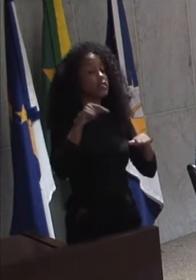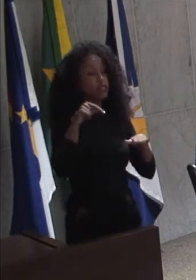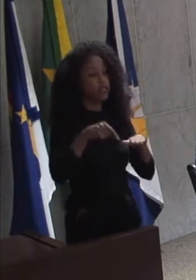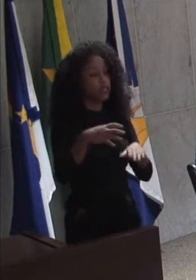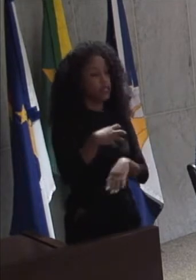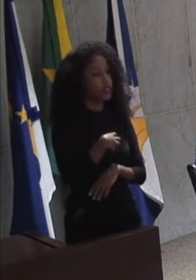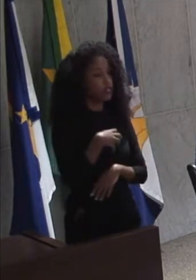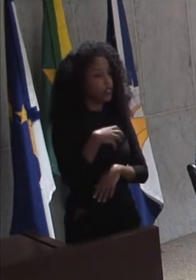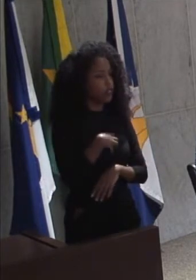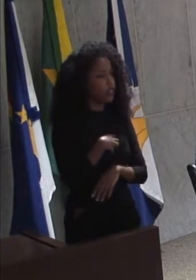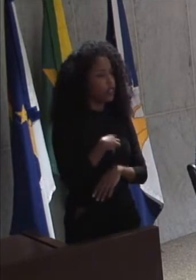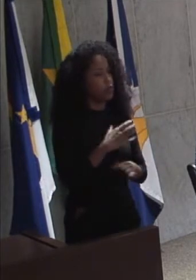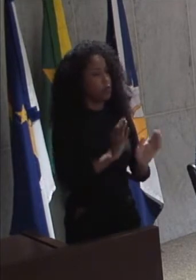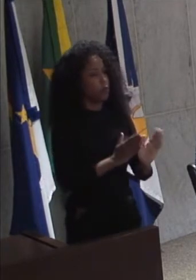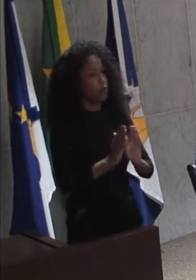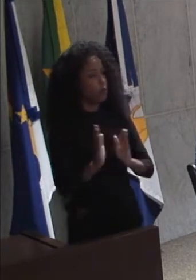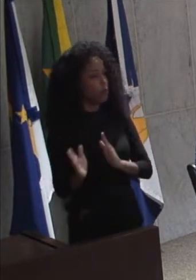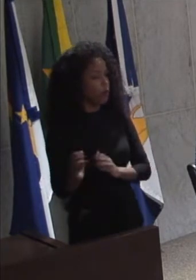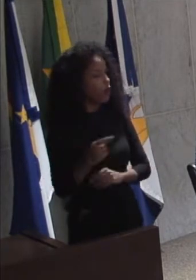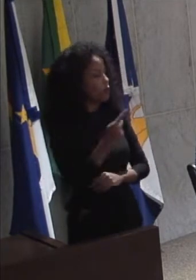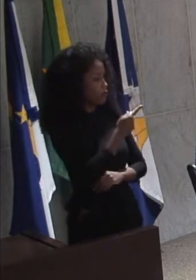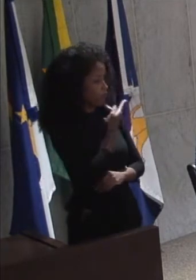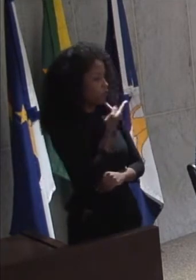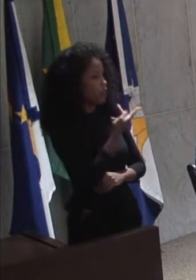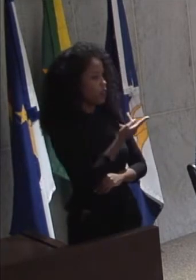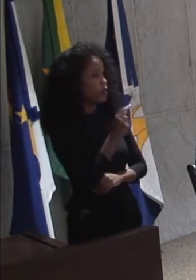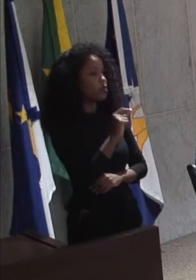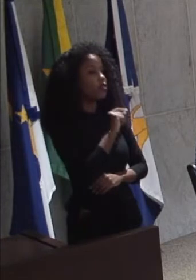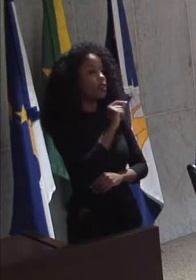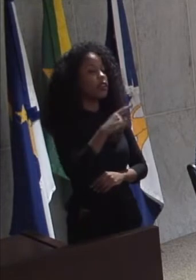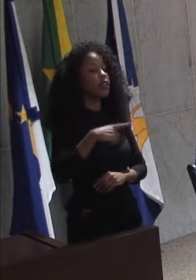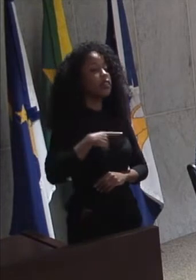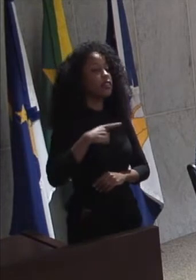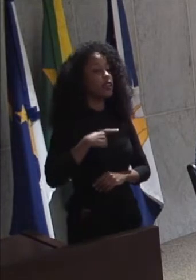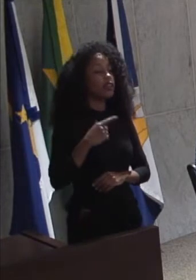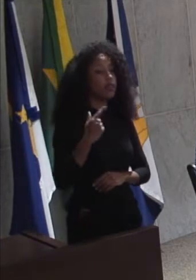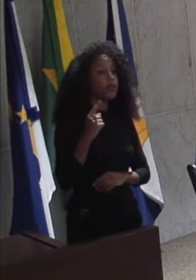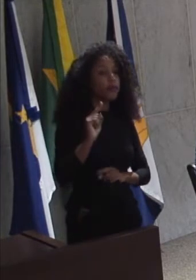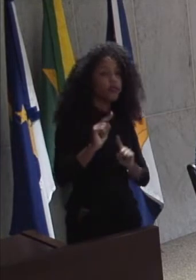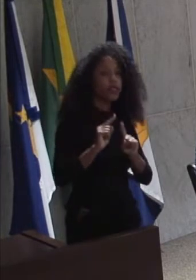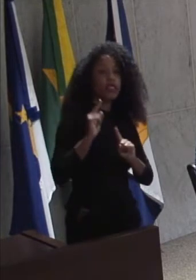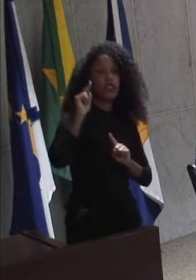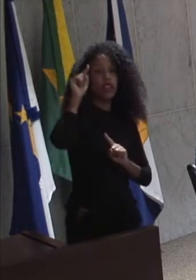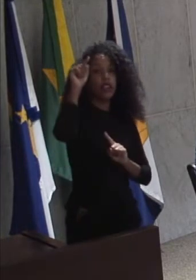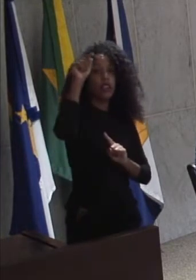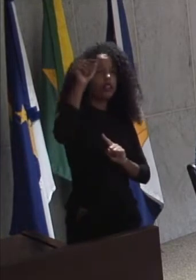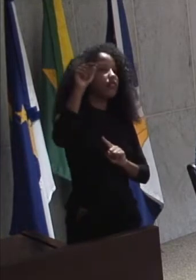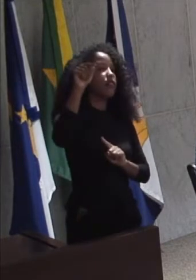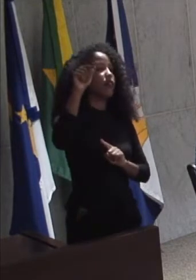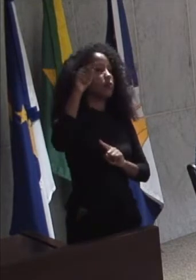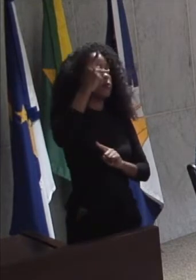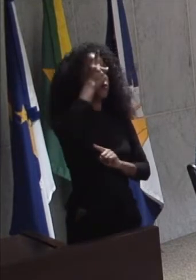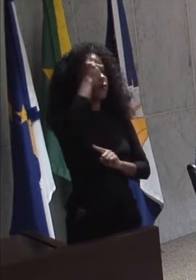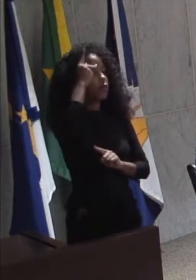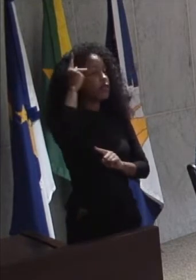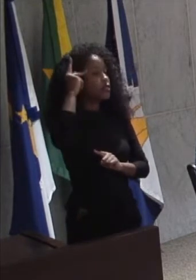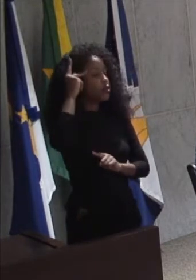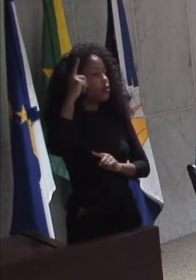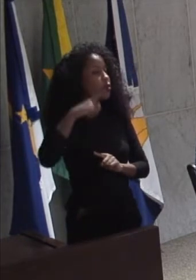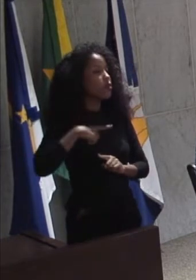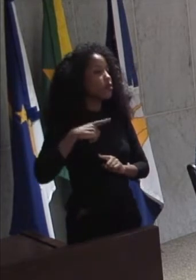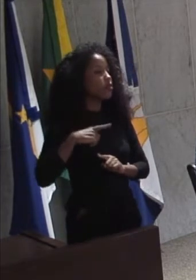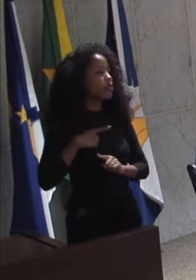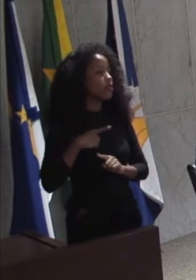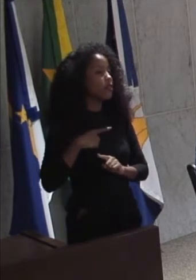processo, Ney, como você falou aqui, cai na mão de um servidor lá do outro lado do mundo, possamos dizer